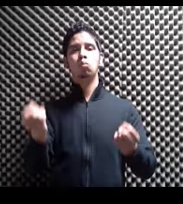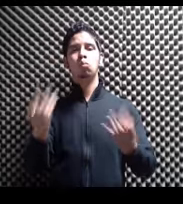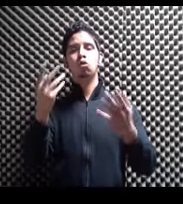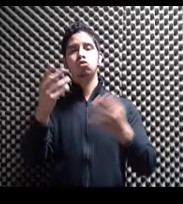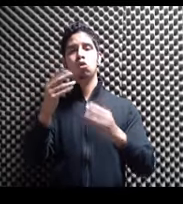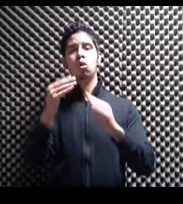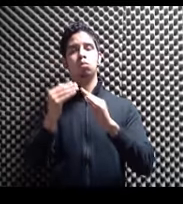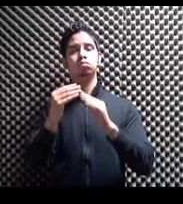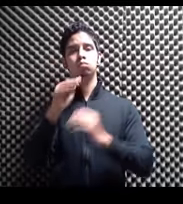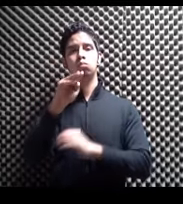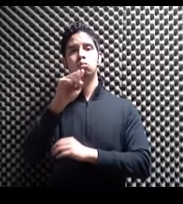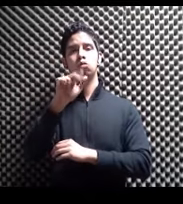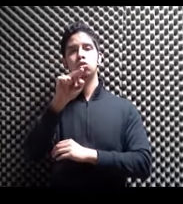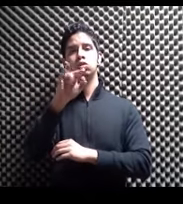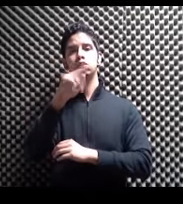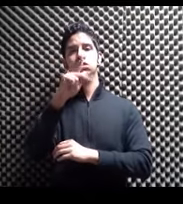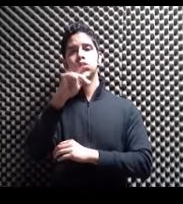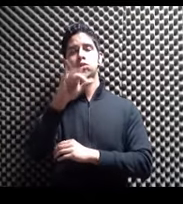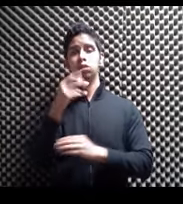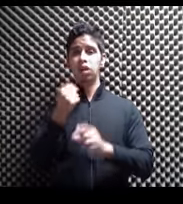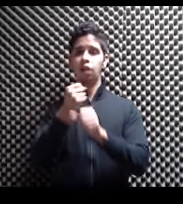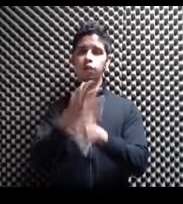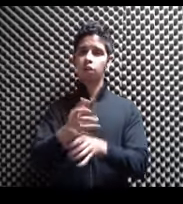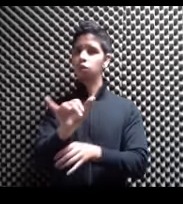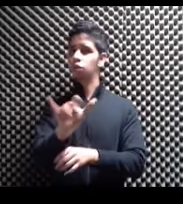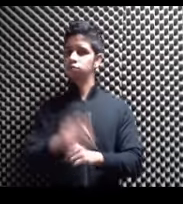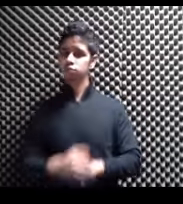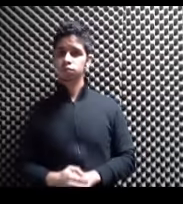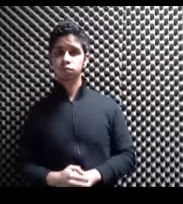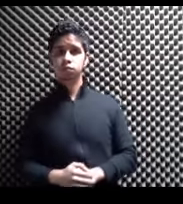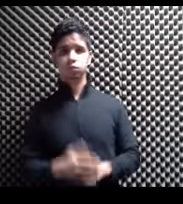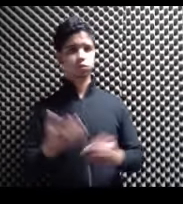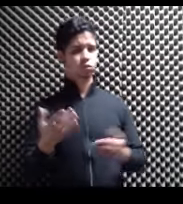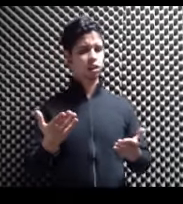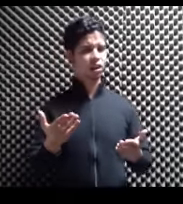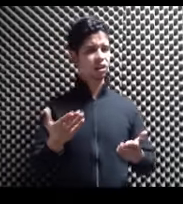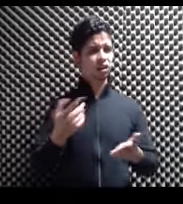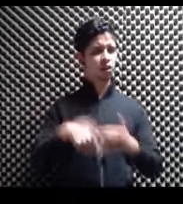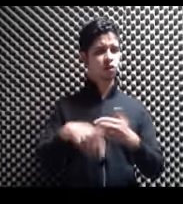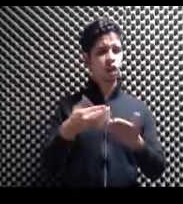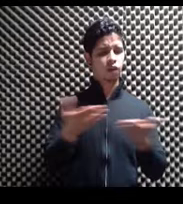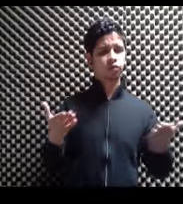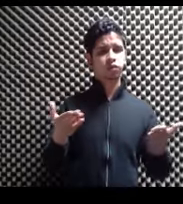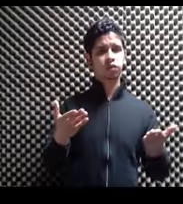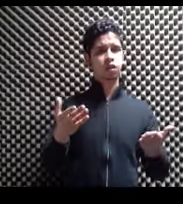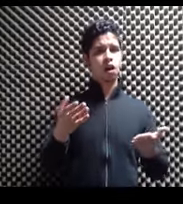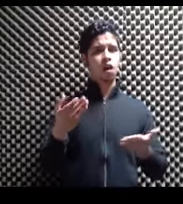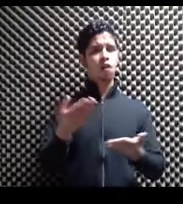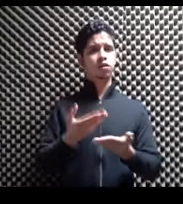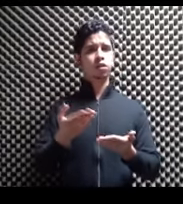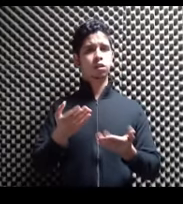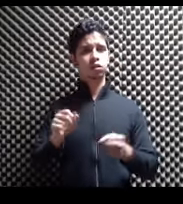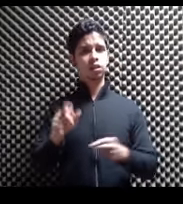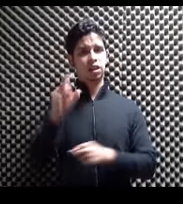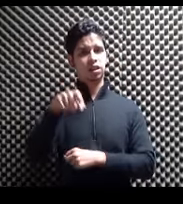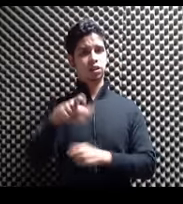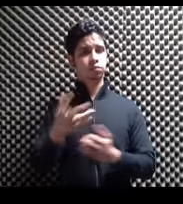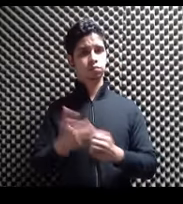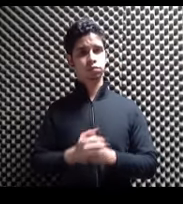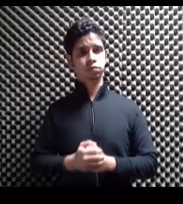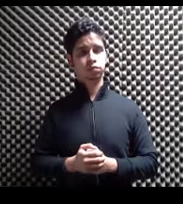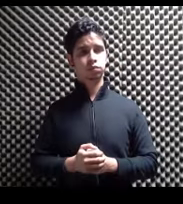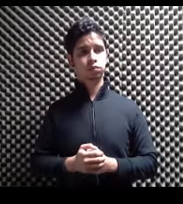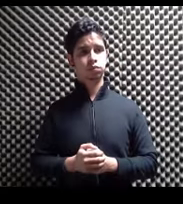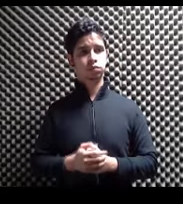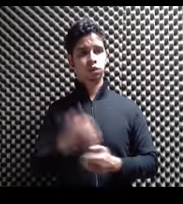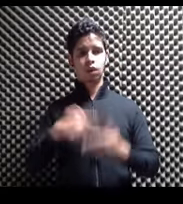dinero, ¿verdad? ¿Qué cosas físicas necesitas? Por ejemplo, ahora que estás en esta mudanza, si alguien te quiere hacer algún donativo que no sea dinero, le dice, mira,